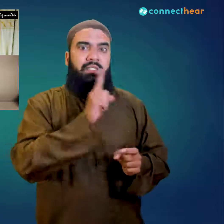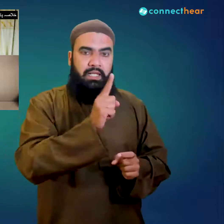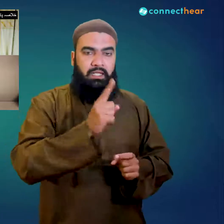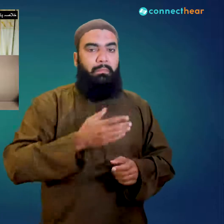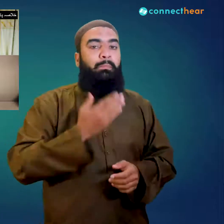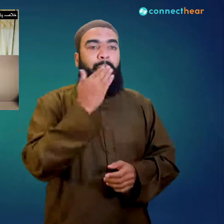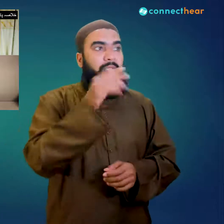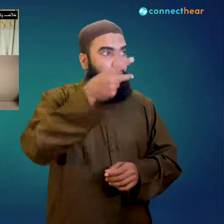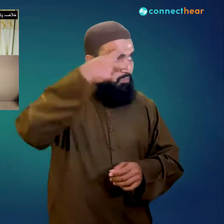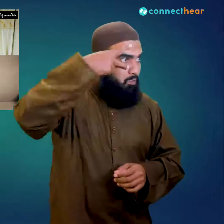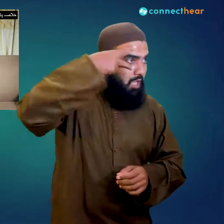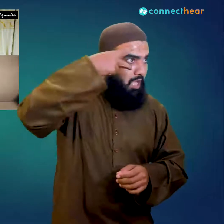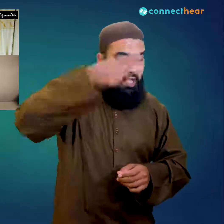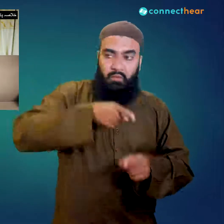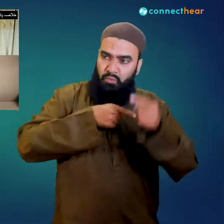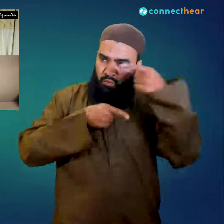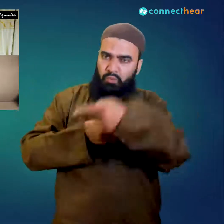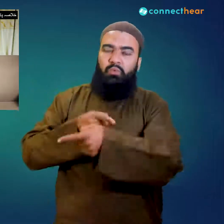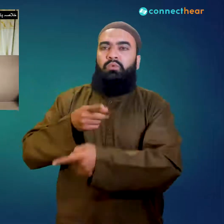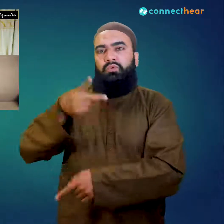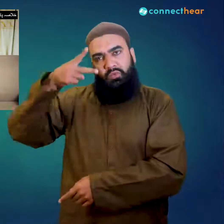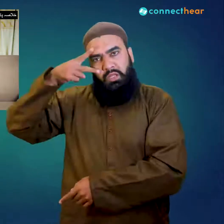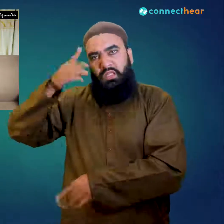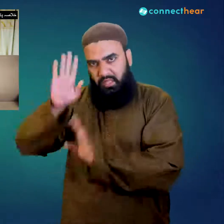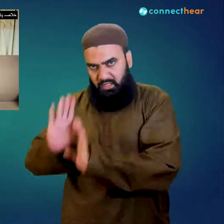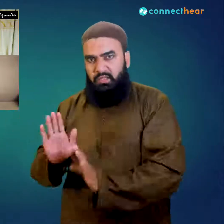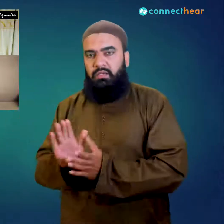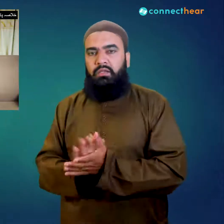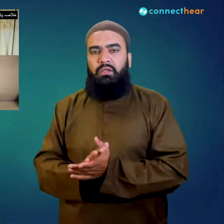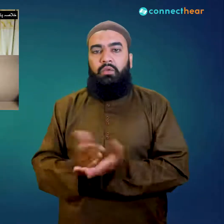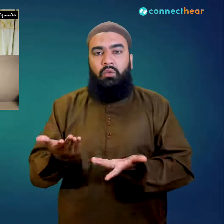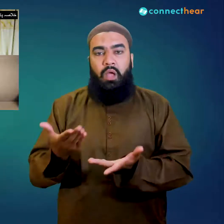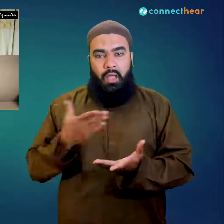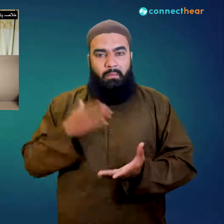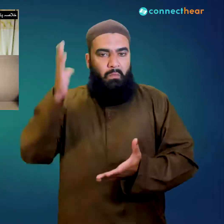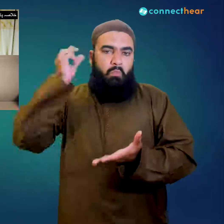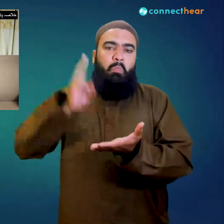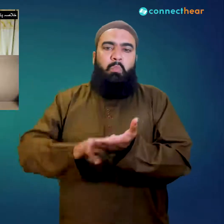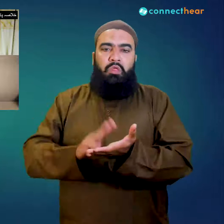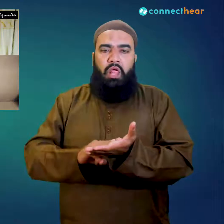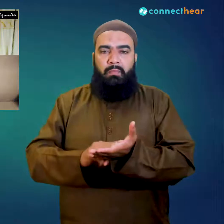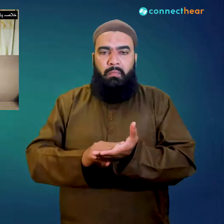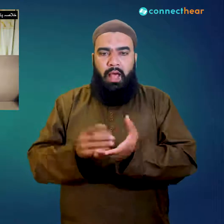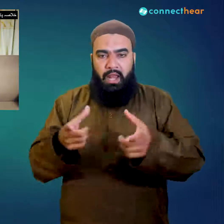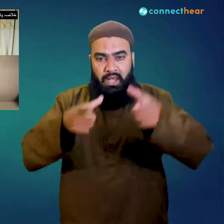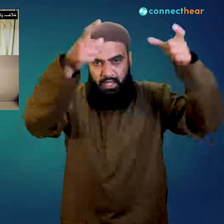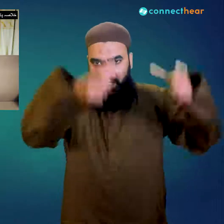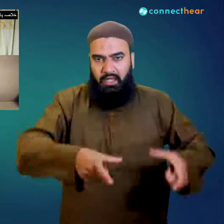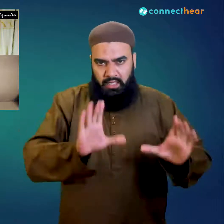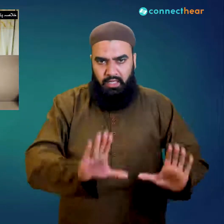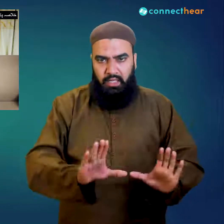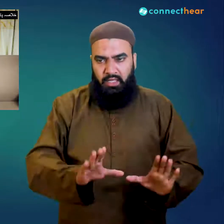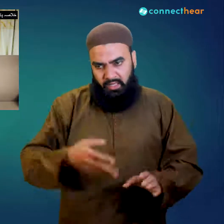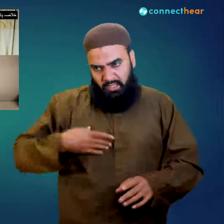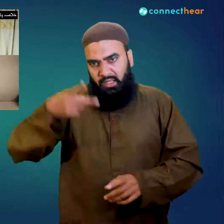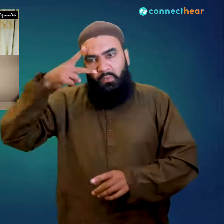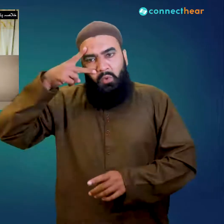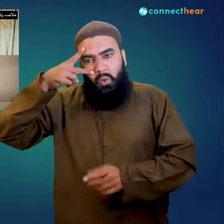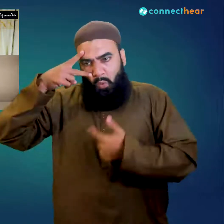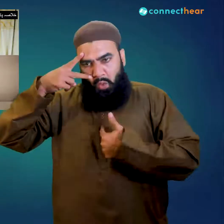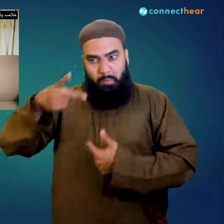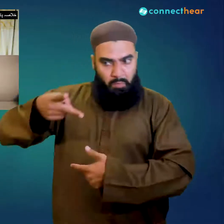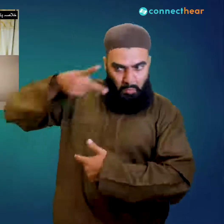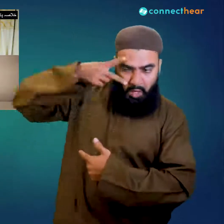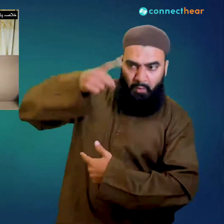عَلَى النَّاسِ، آپ صلی اللہ علیہ وسلم اس امت پر گواہ بنائے جائیں گے اور امت دوسری تمام امتوں پر گواہ